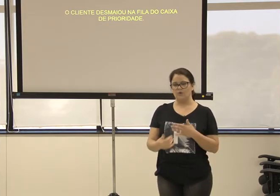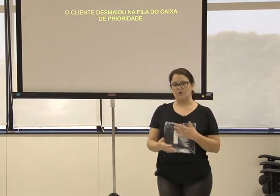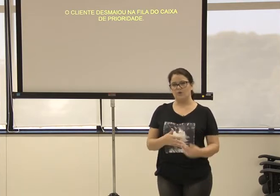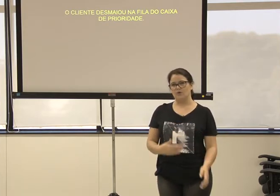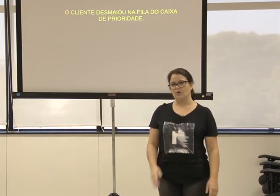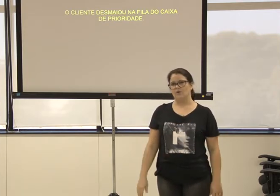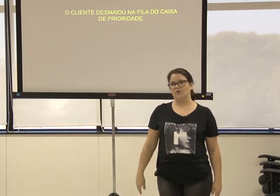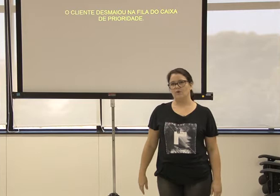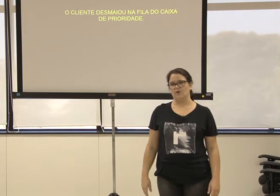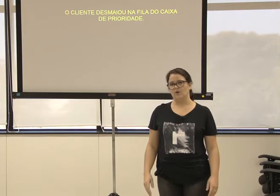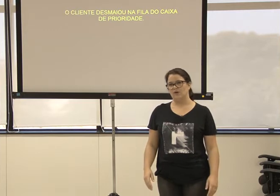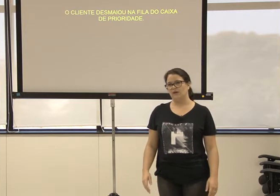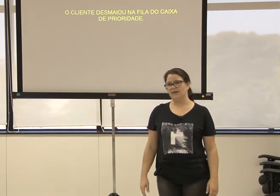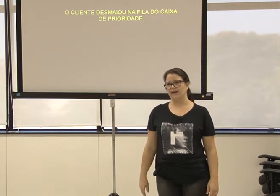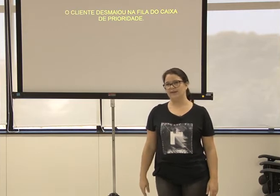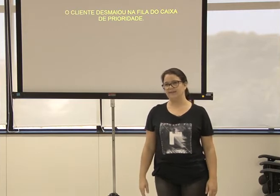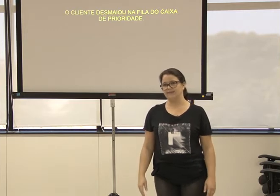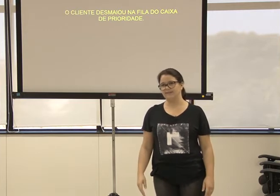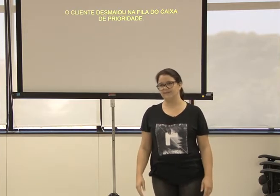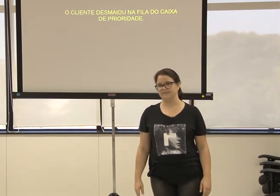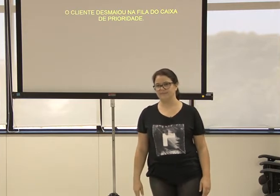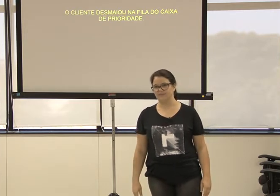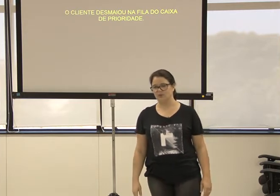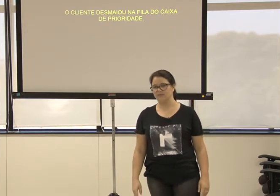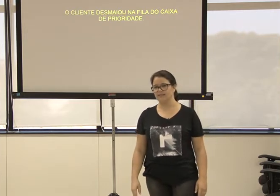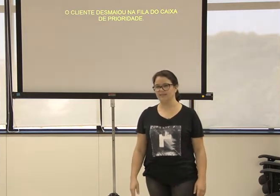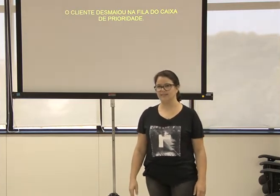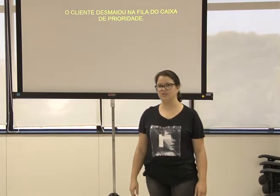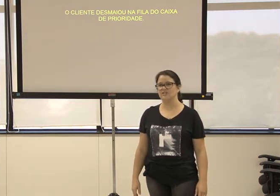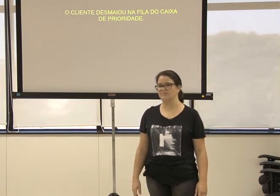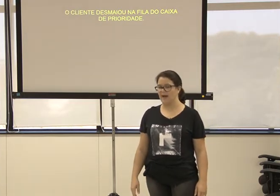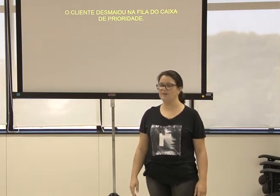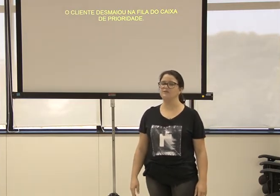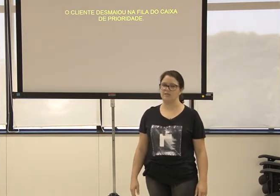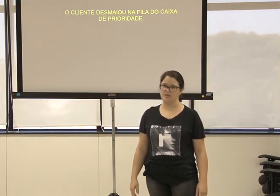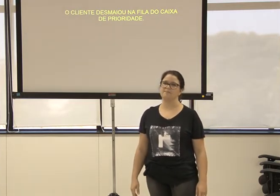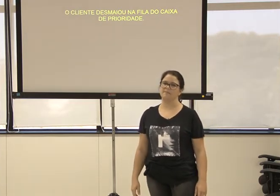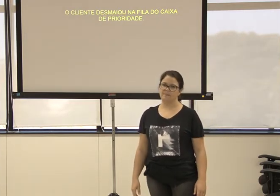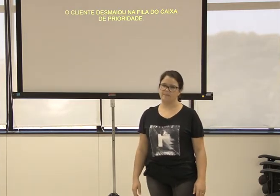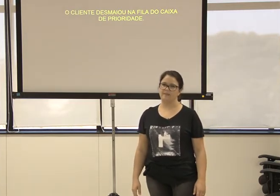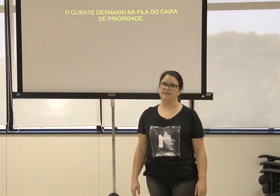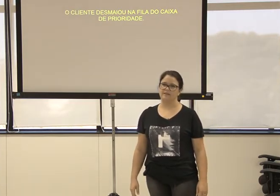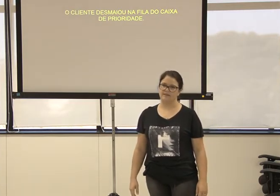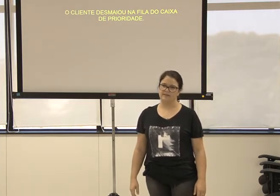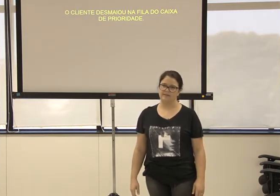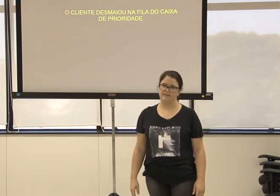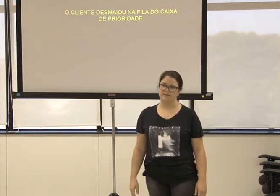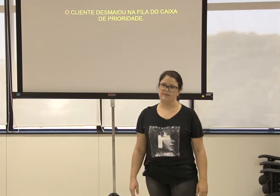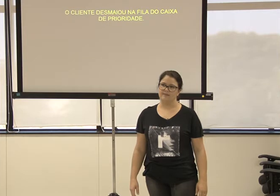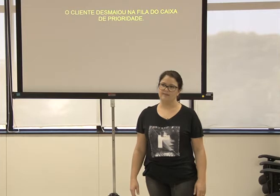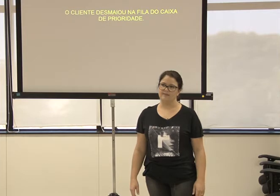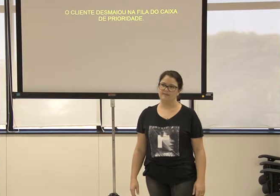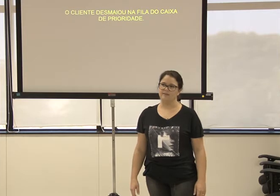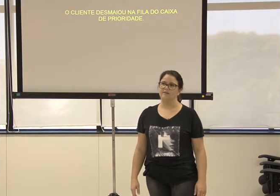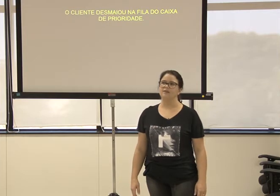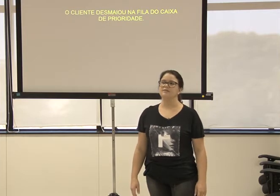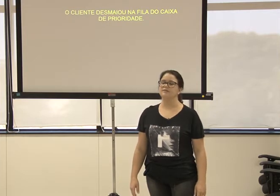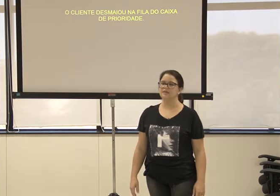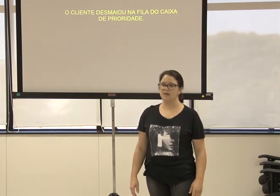gravidez mas não tá com Quedas. Com certeza. Desmaio, sim. é o cliente. O desmaio pode fazer a cabeça tipo. Sim.